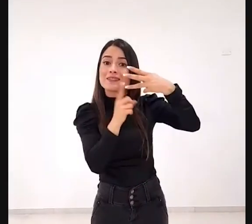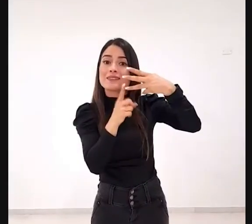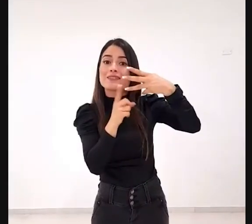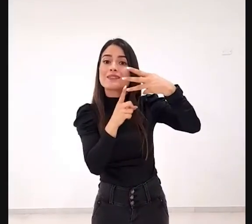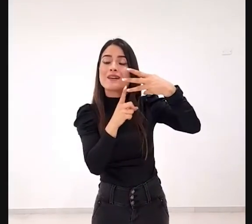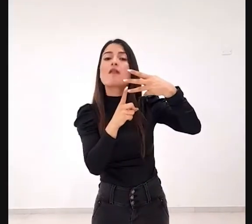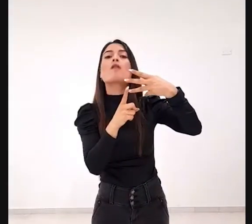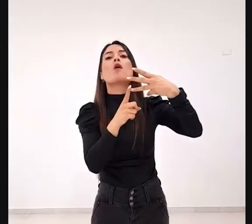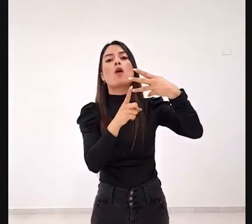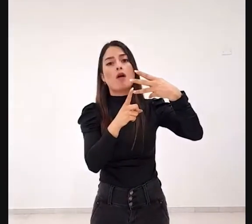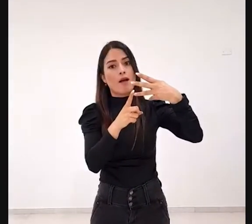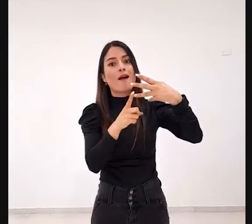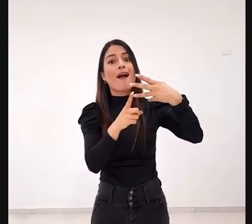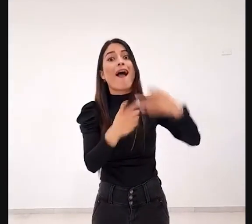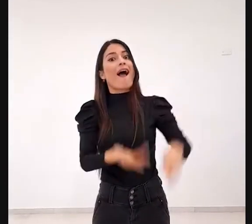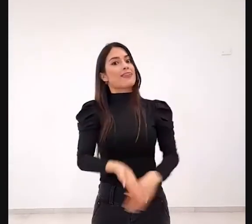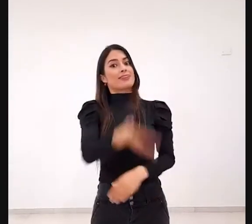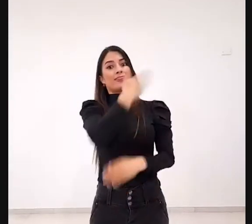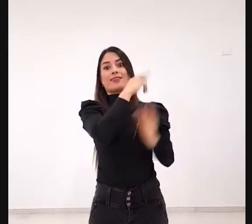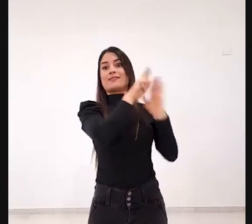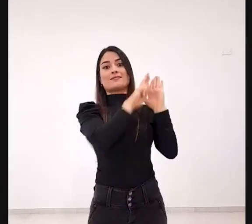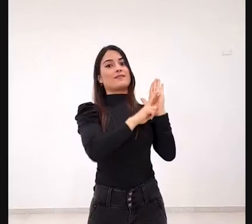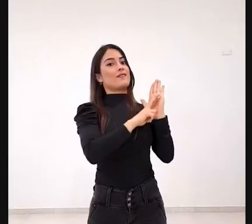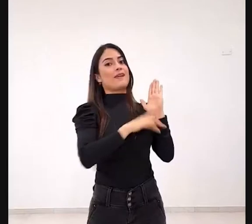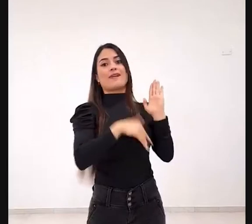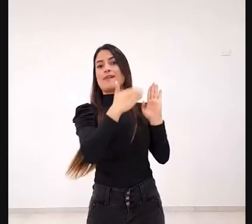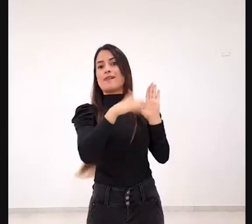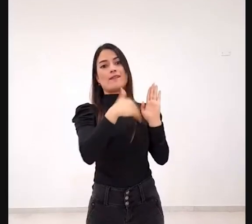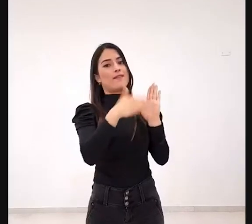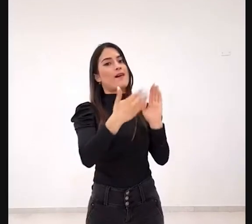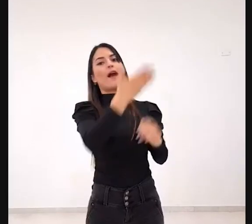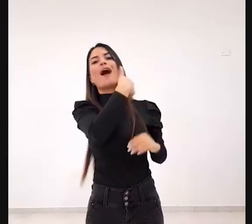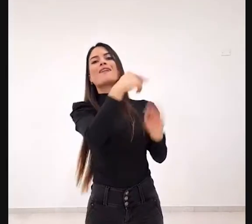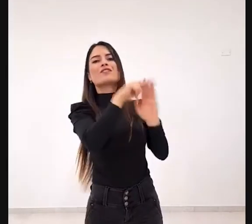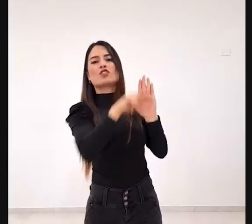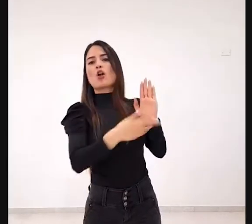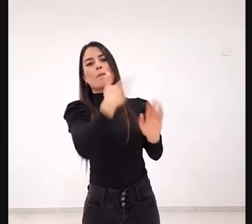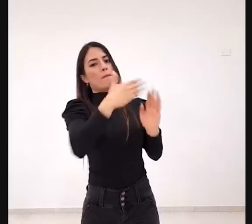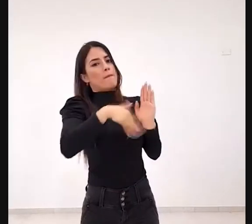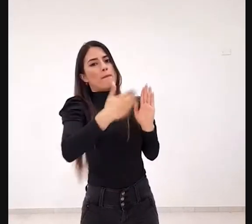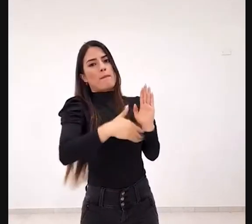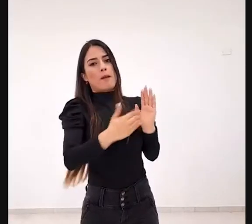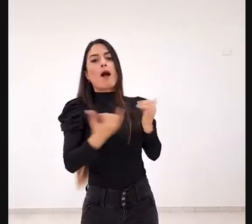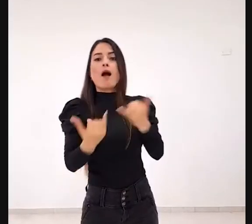y en la normatividad anterior